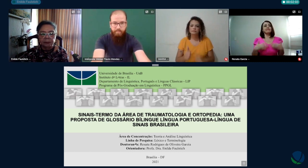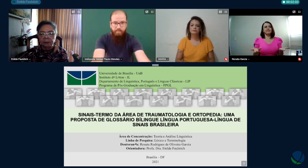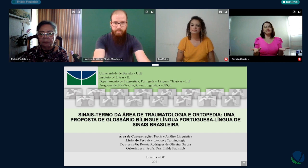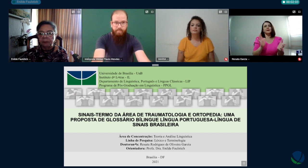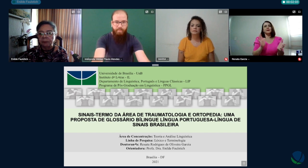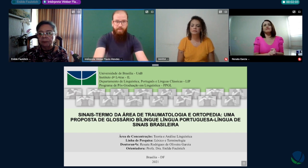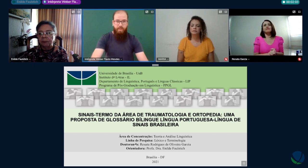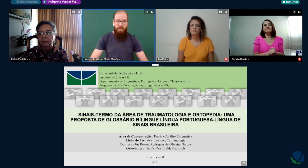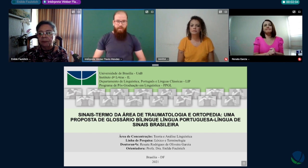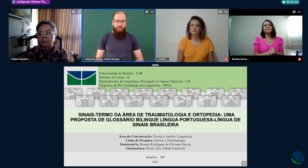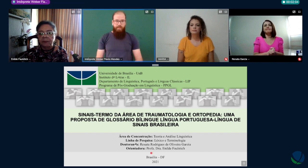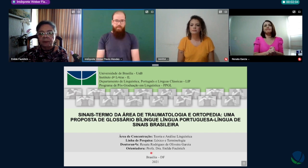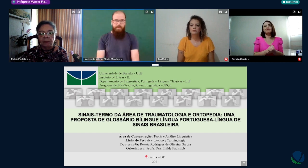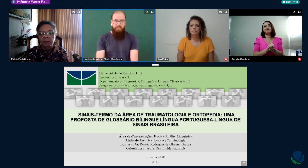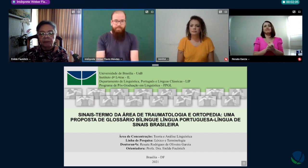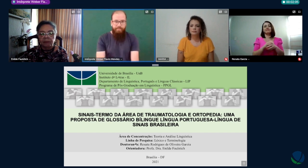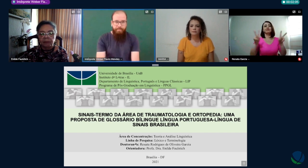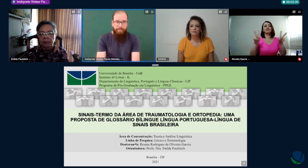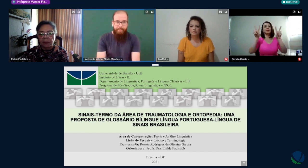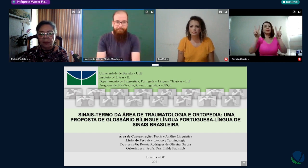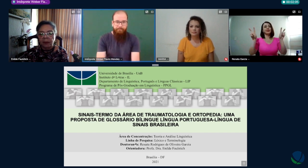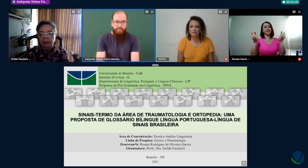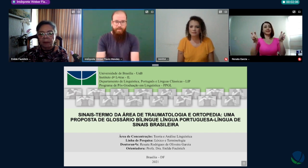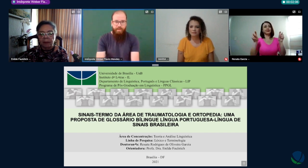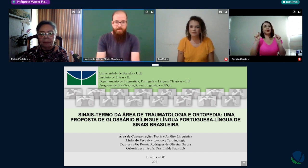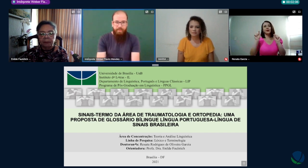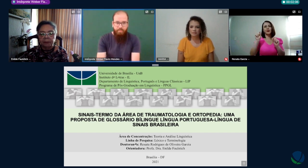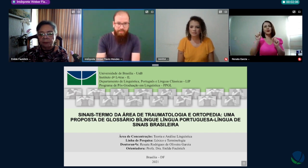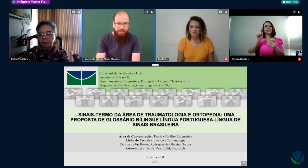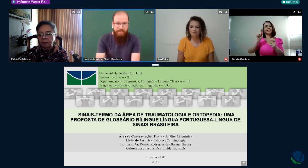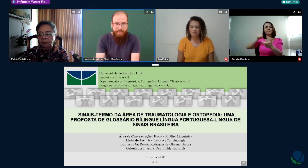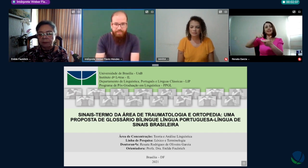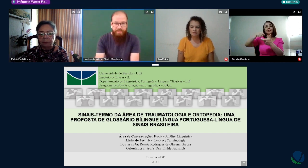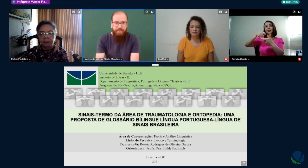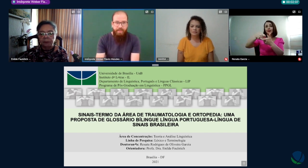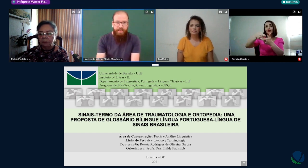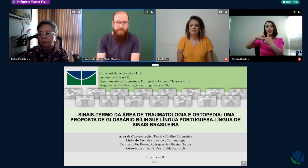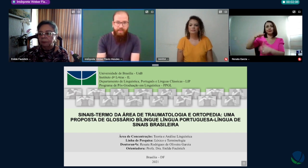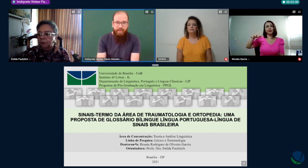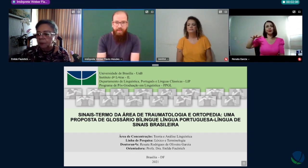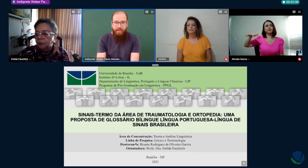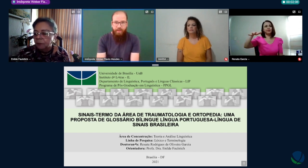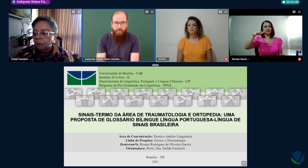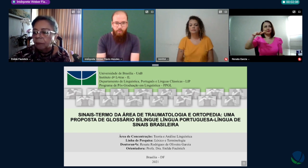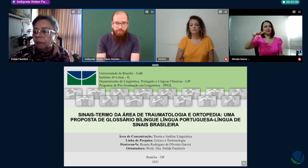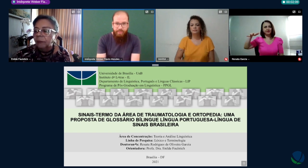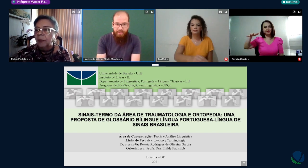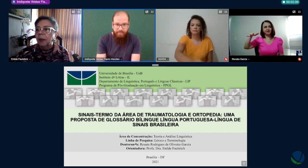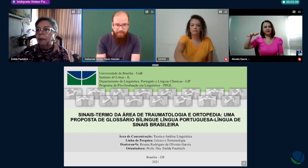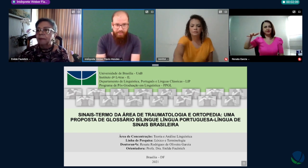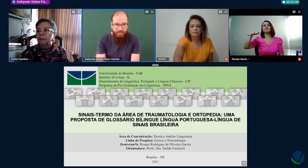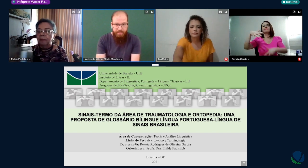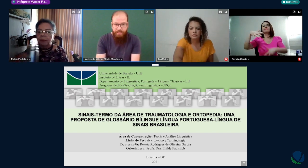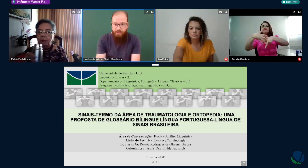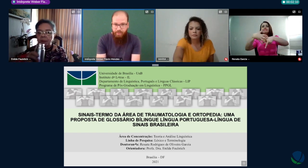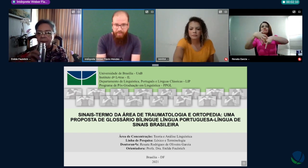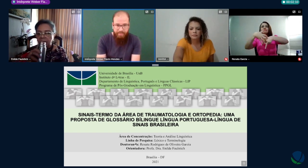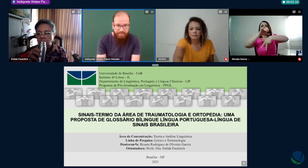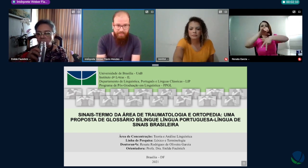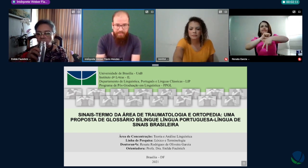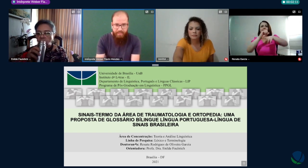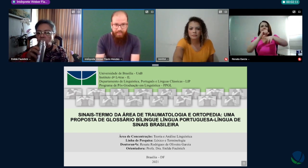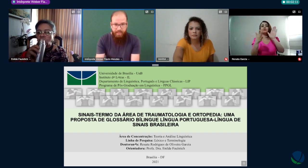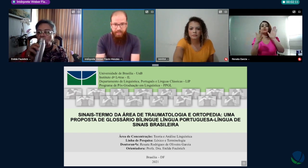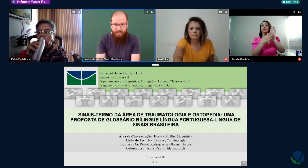Então, boa tarde. O tema que gerou a